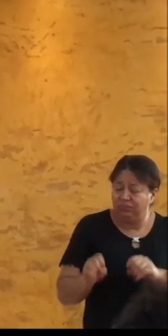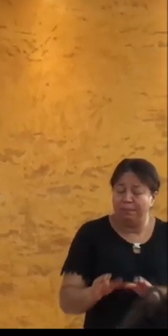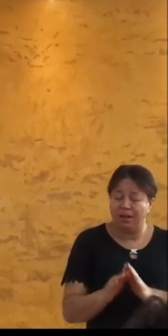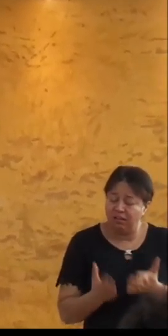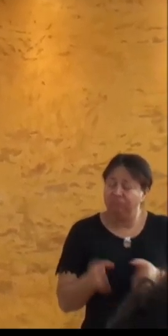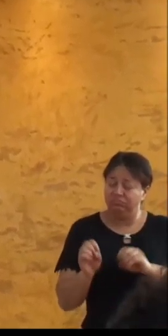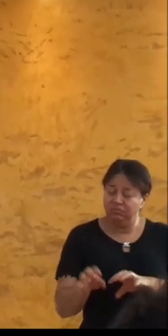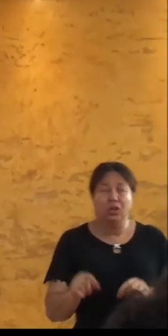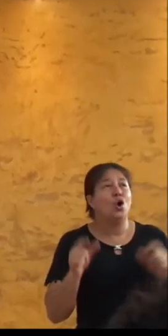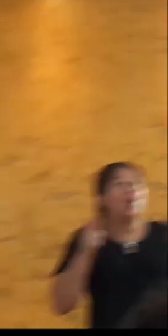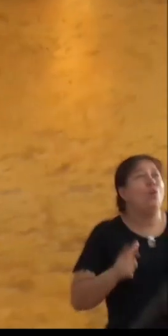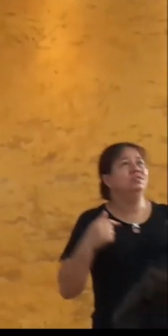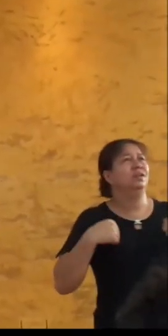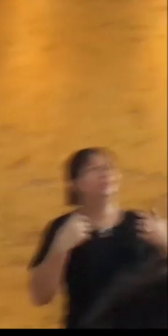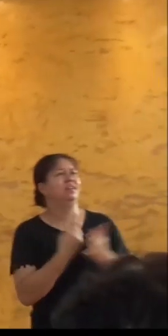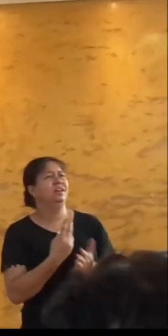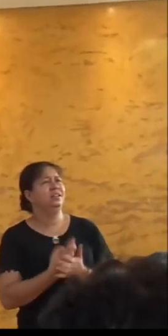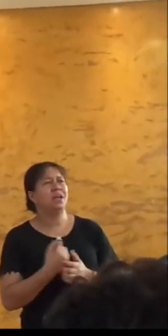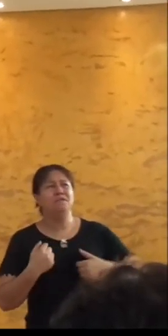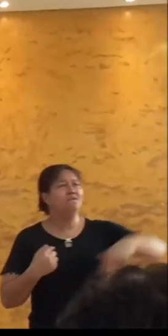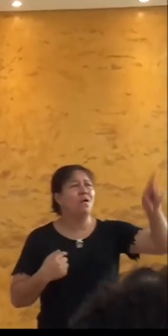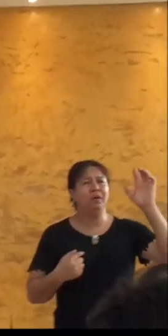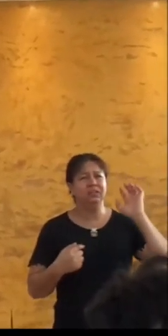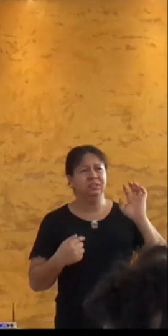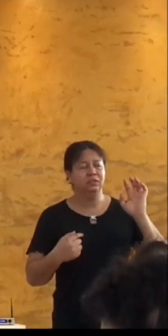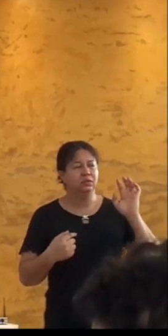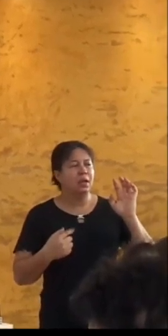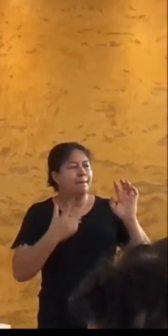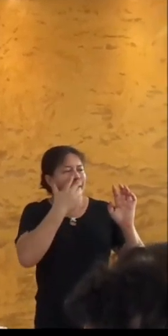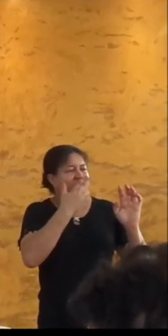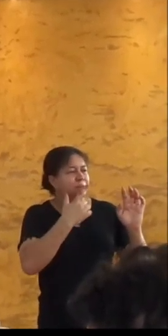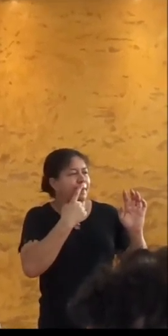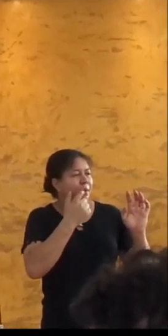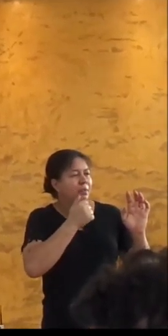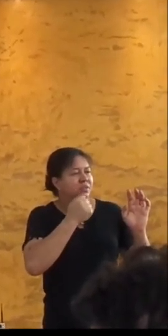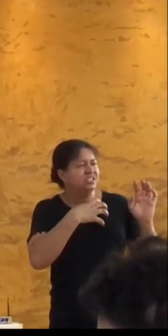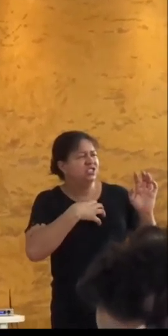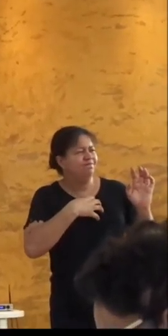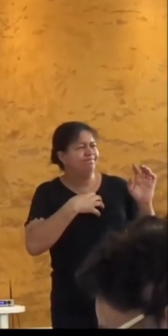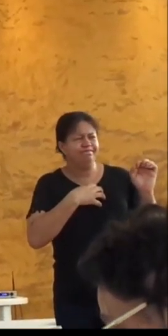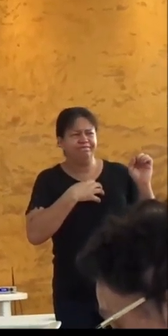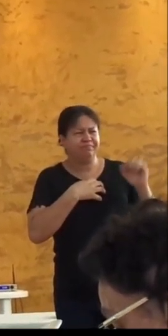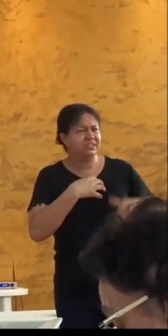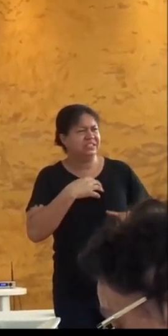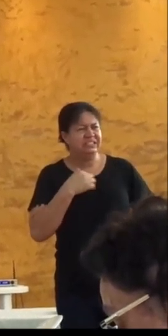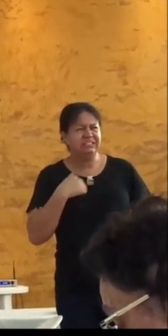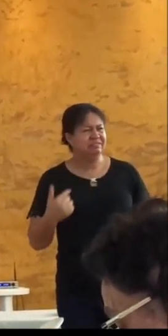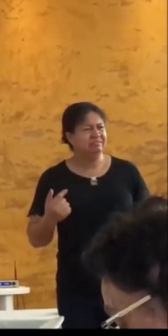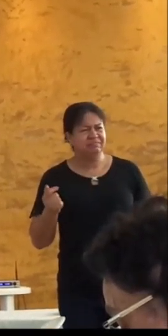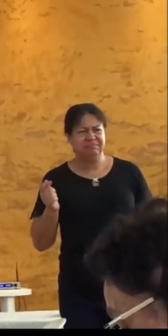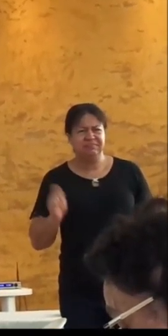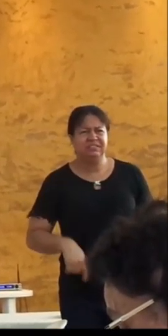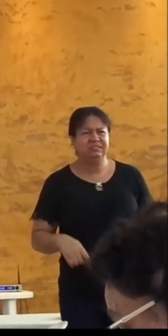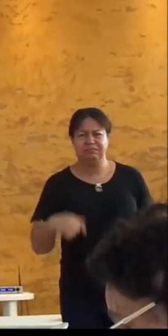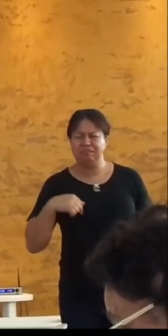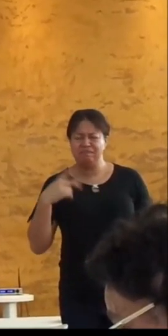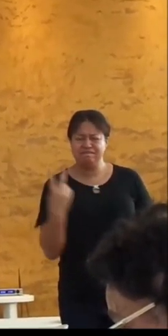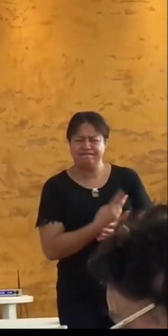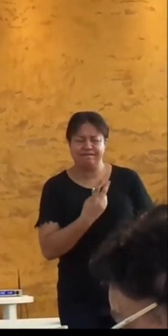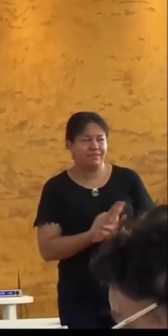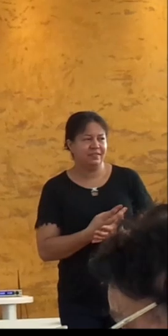Bíblia. Onde foi que eu errei? Um sentimento de fracasso. E